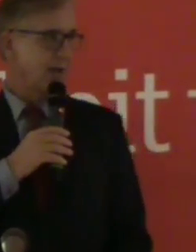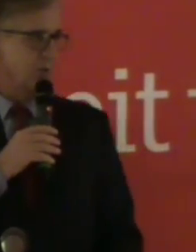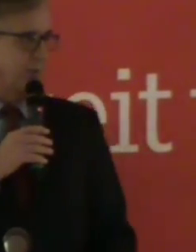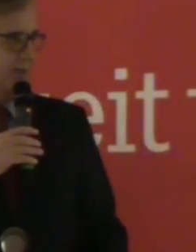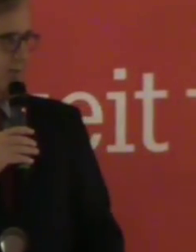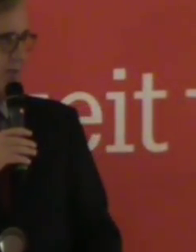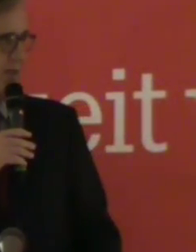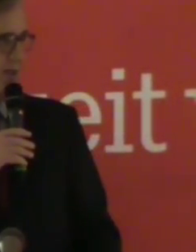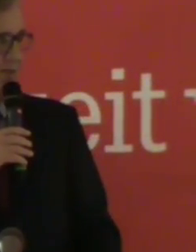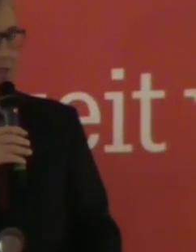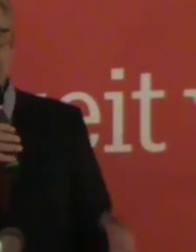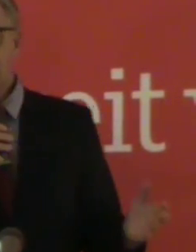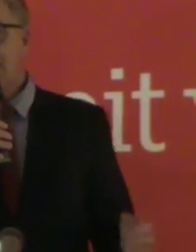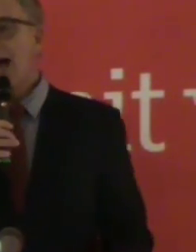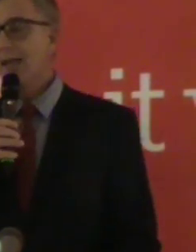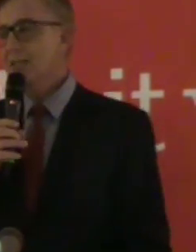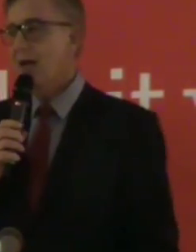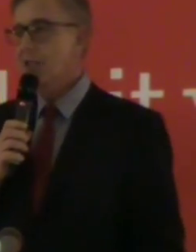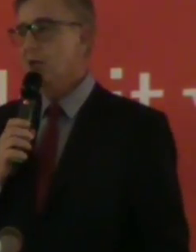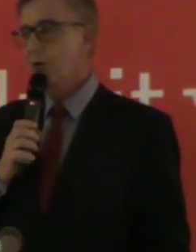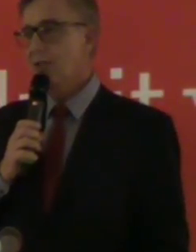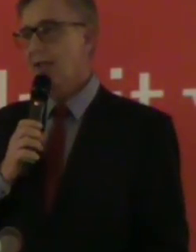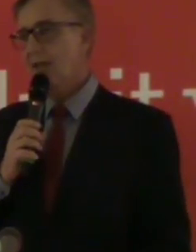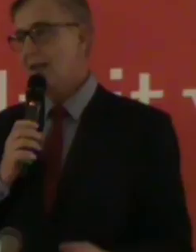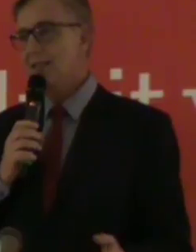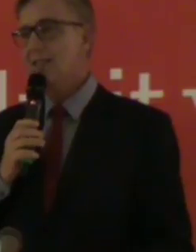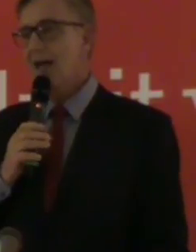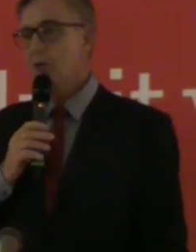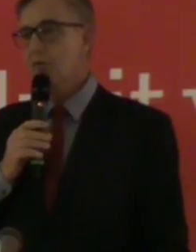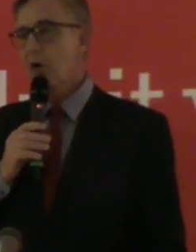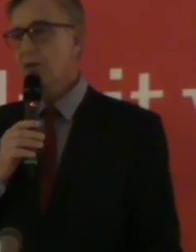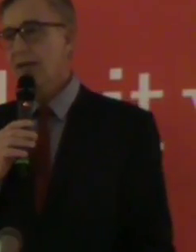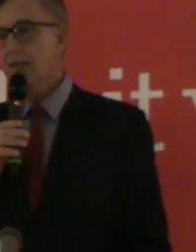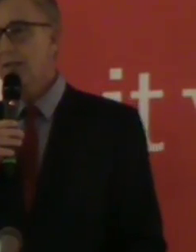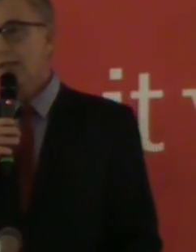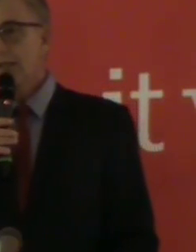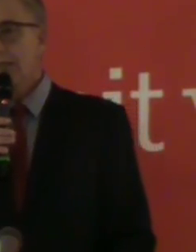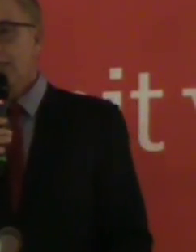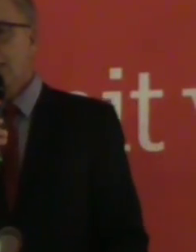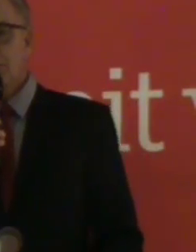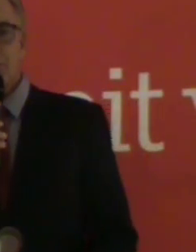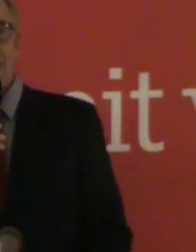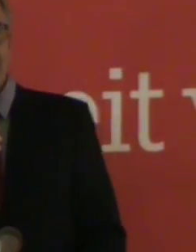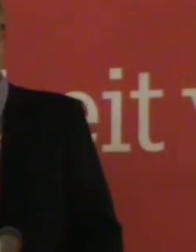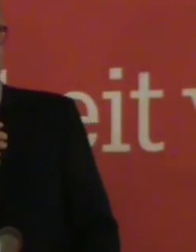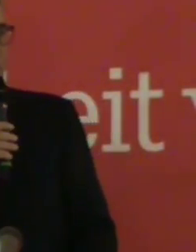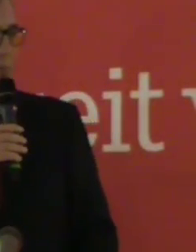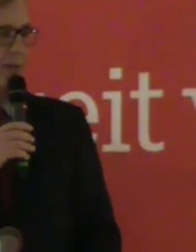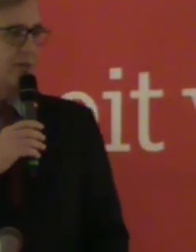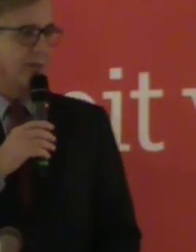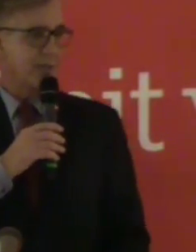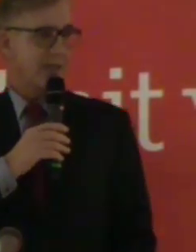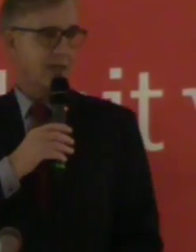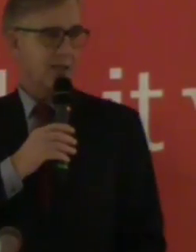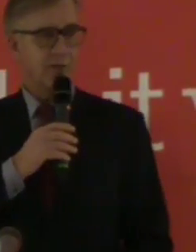das Jahr zu gehen. Wenn ich mir die Ereignisse anschaue der letzten Tage und Wochen, dann gibt es vor allen Dingen viele